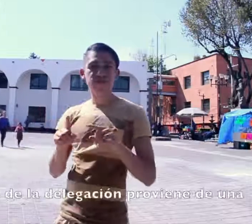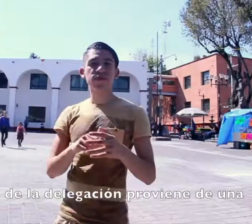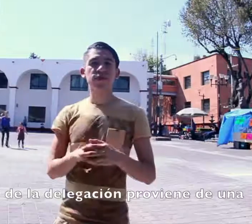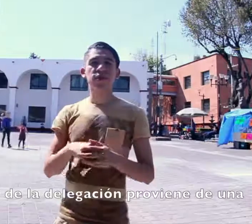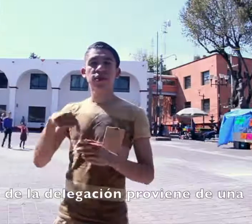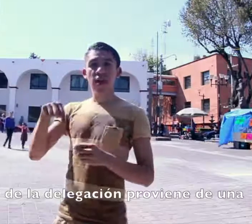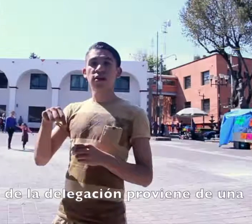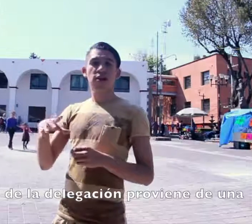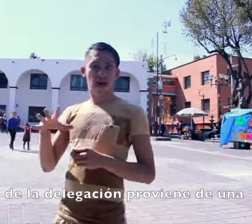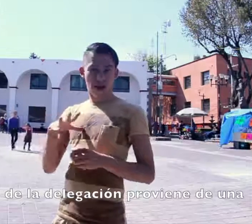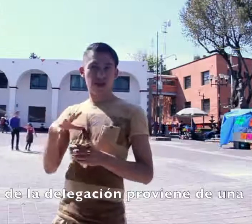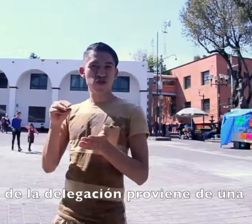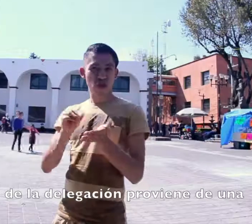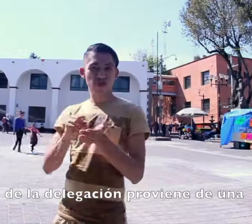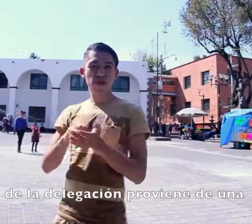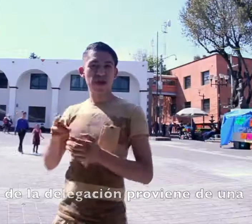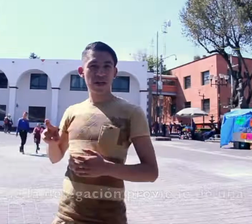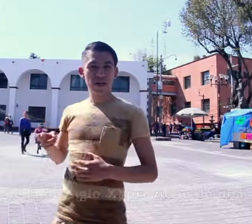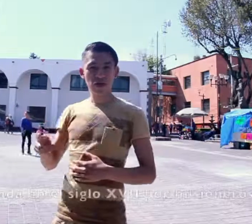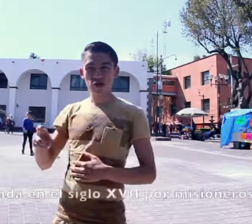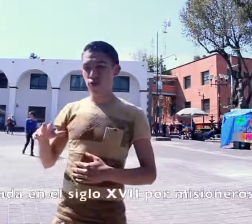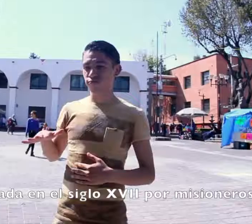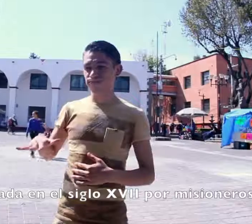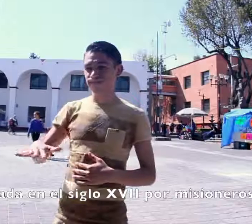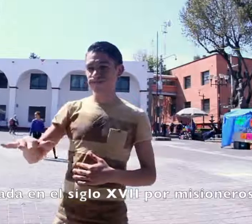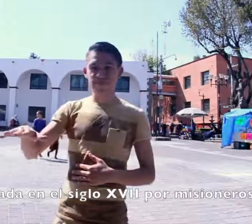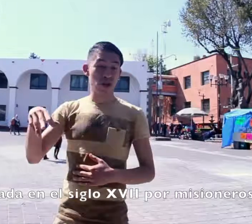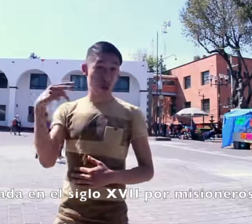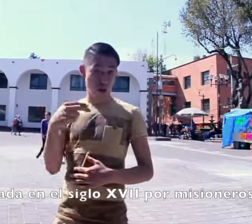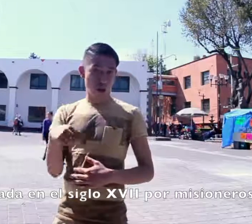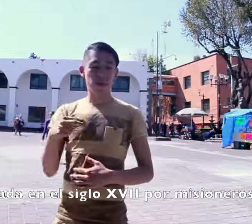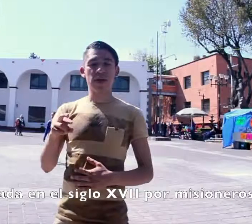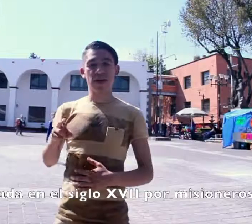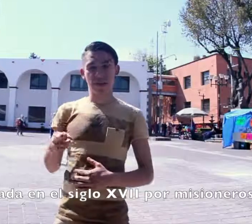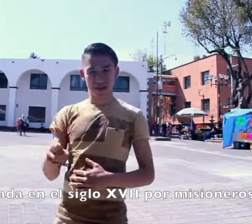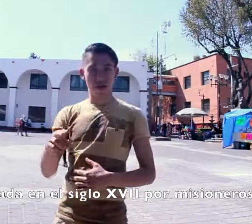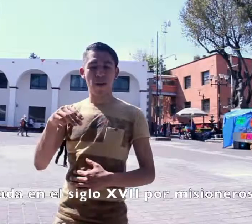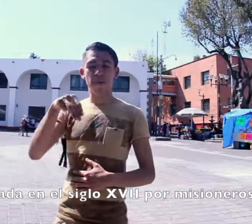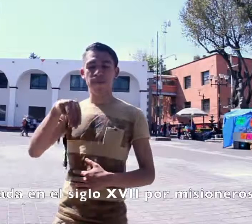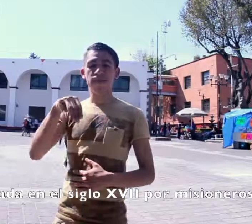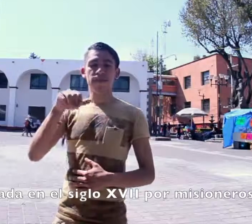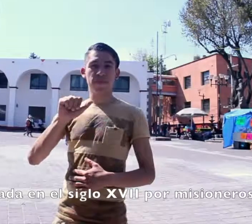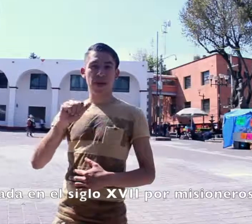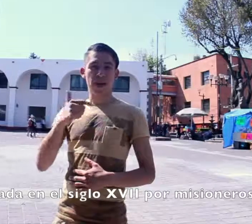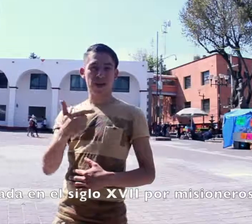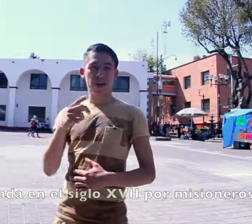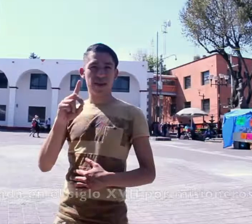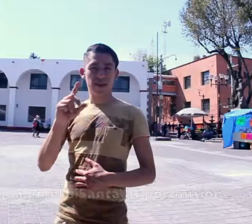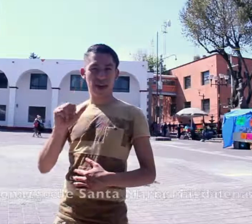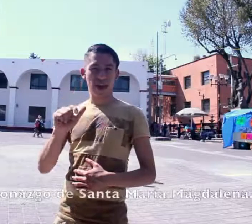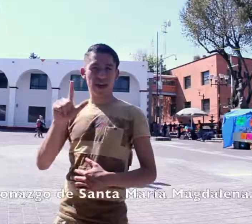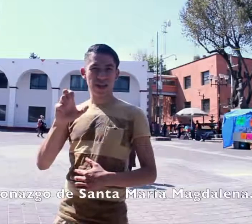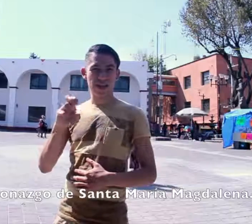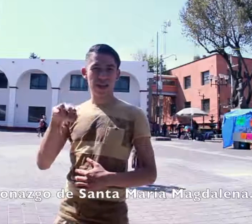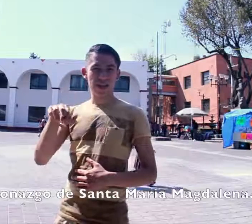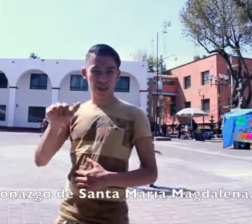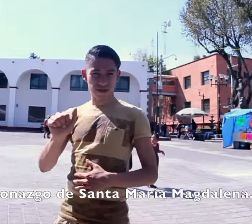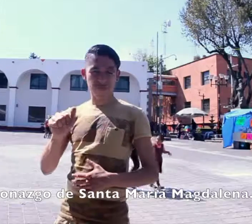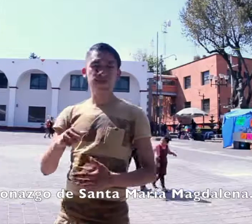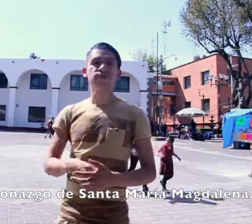El nombre de la delegación proviene de una ermita fundada en el siglo XVII por misioneros, bajo el patronazgo